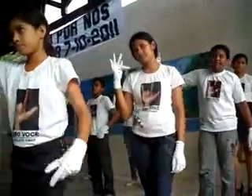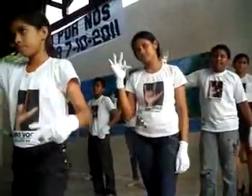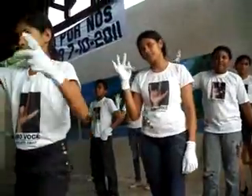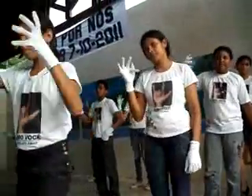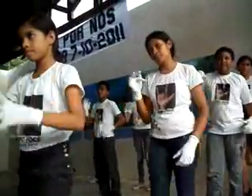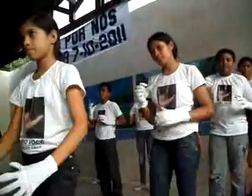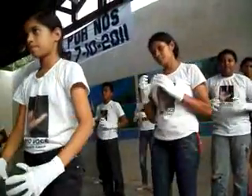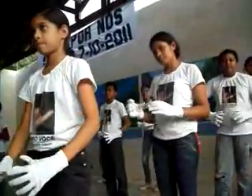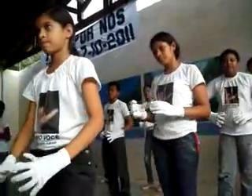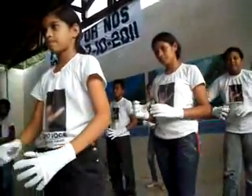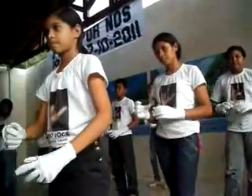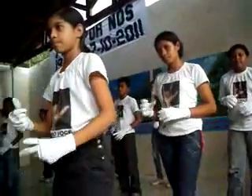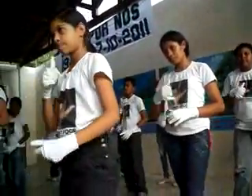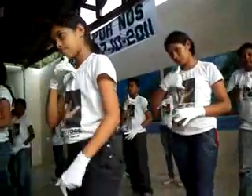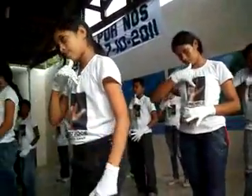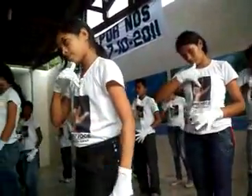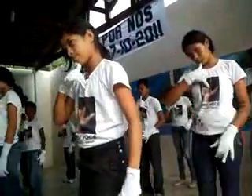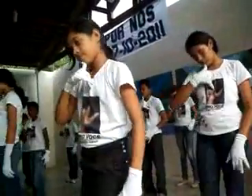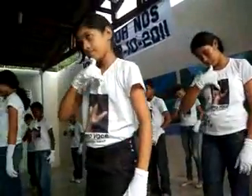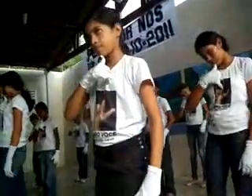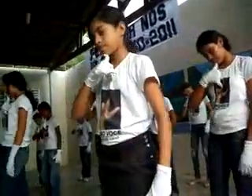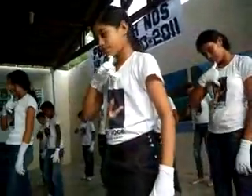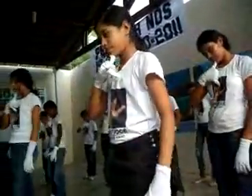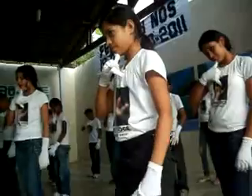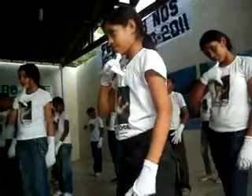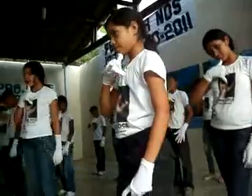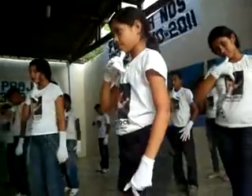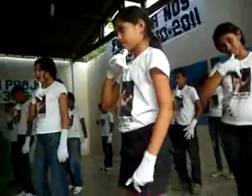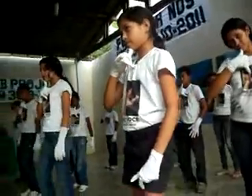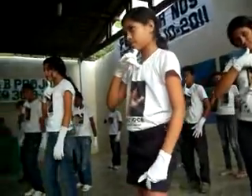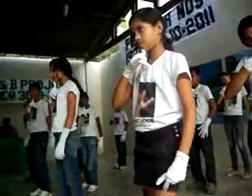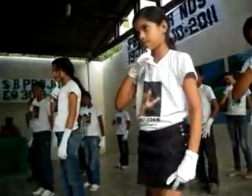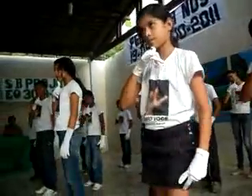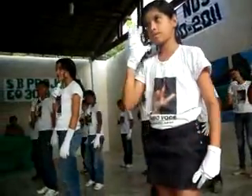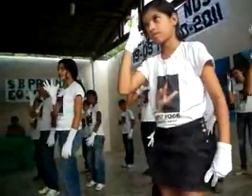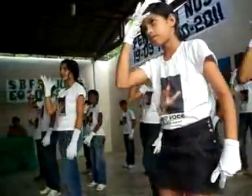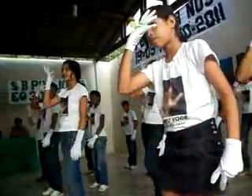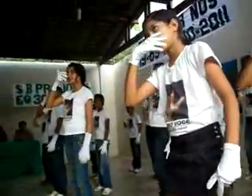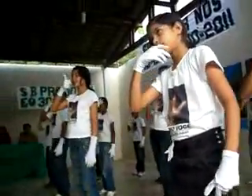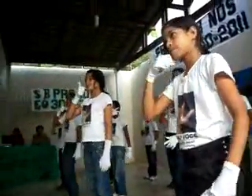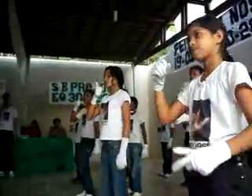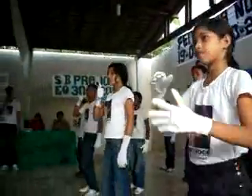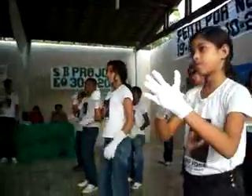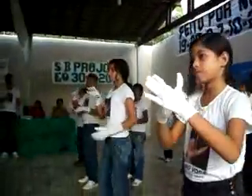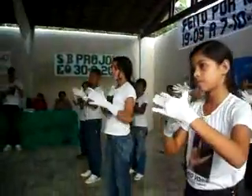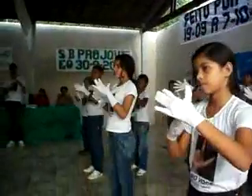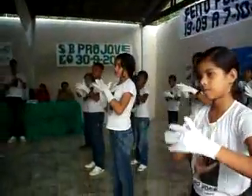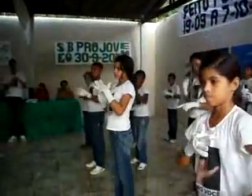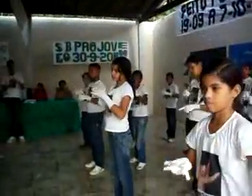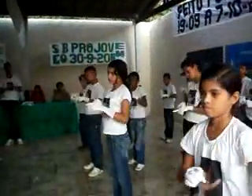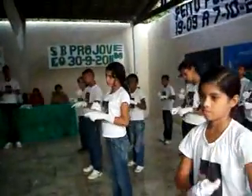lugar da que a cicatriz marcou Faz cenas lindas que o tempo já notou